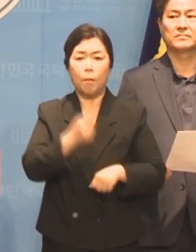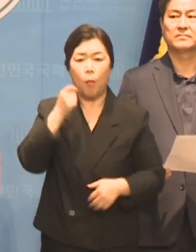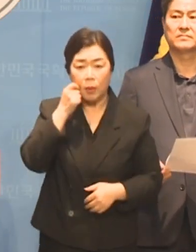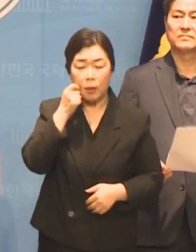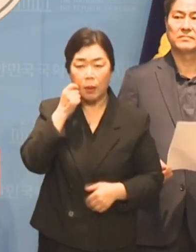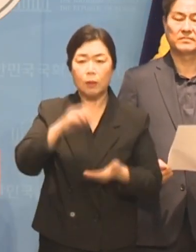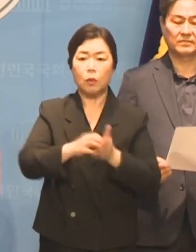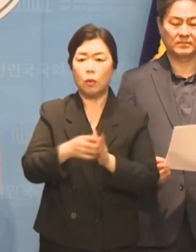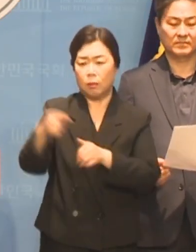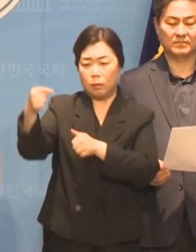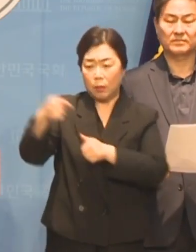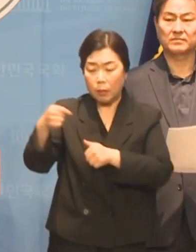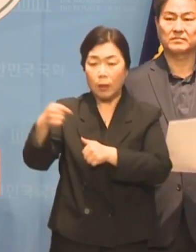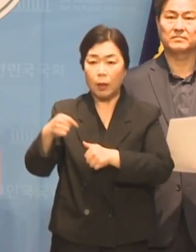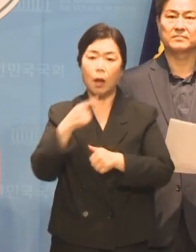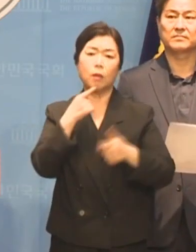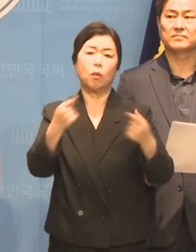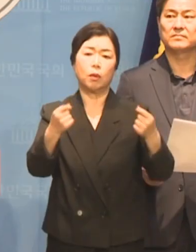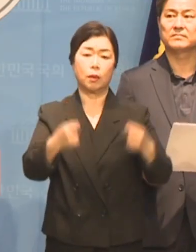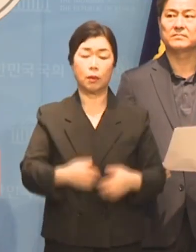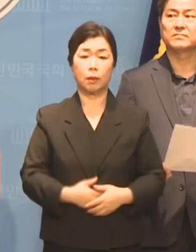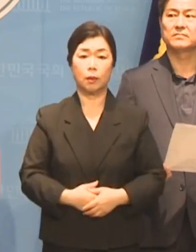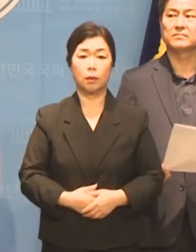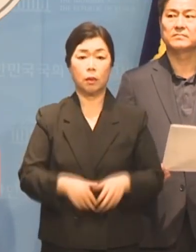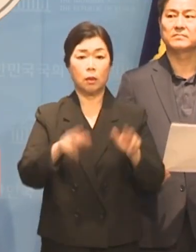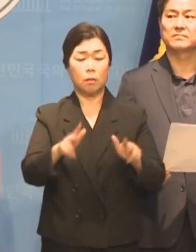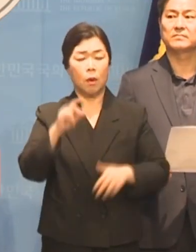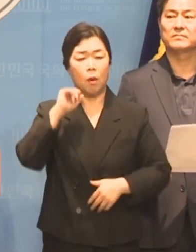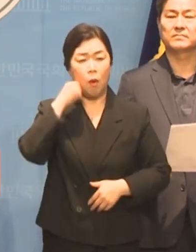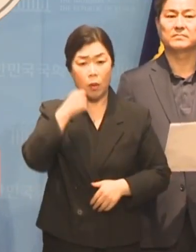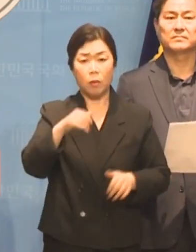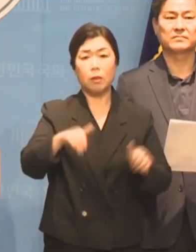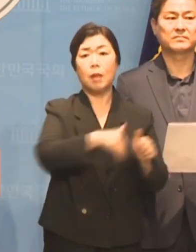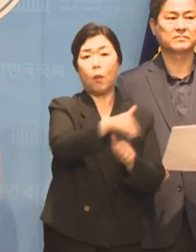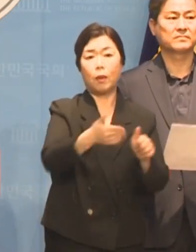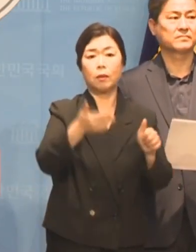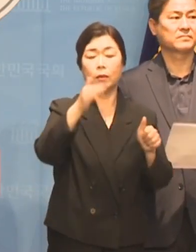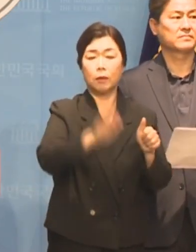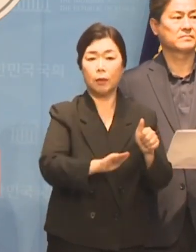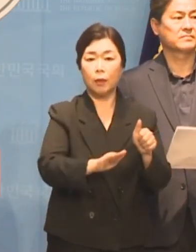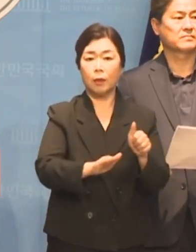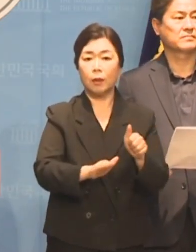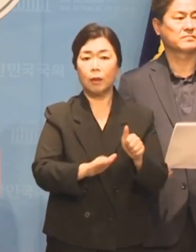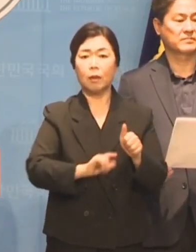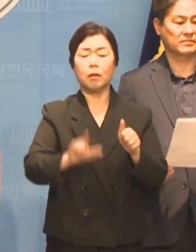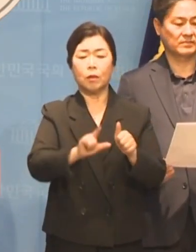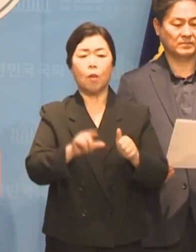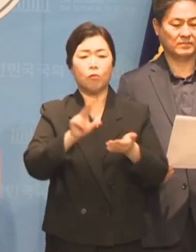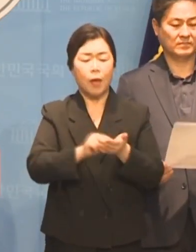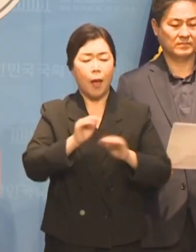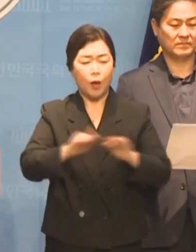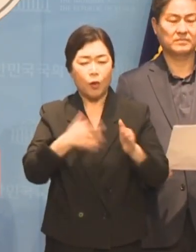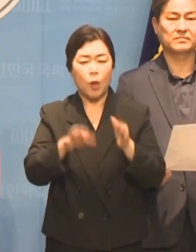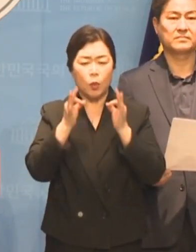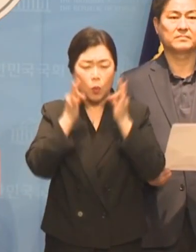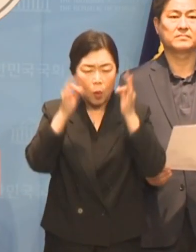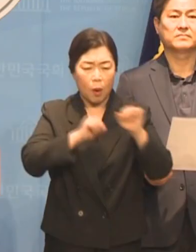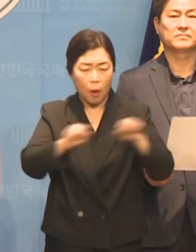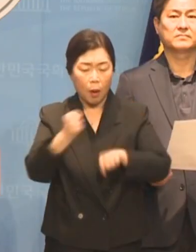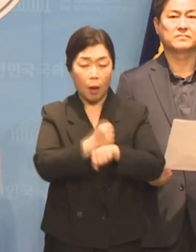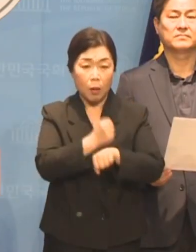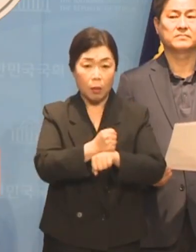일하게끔 하면서 이 어려운 시기에, 경제적으로 어려운 시기에 파고를 넘고자 하는 그